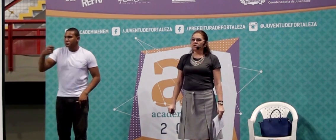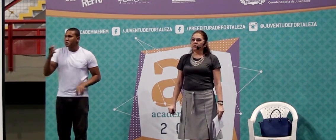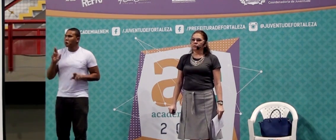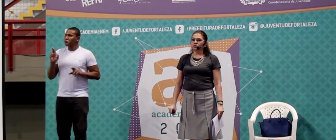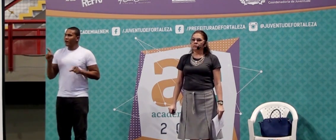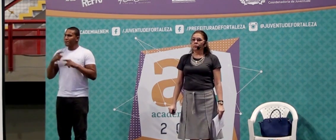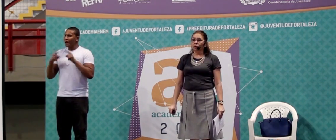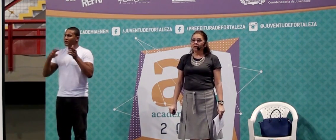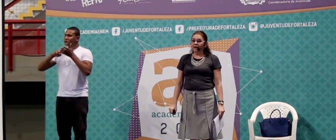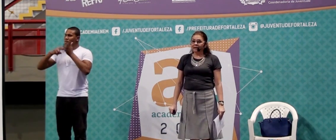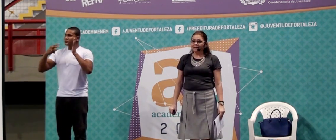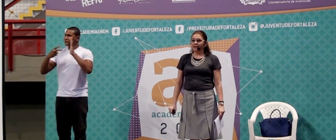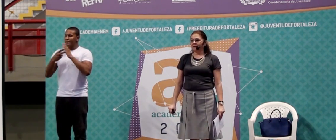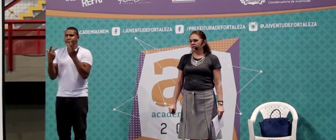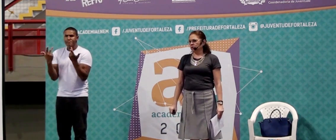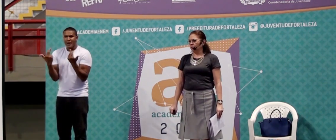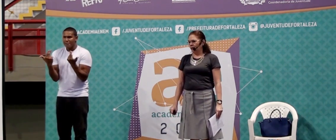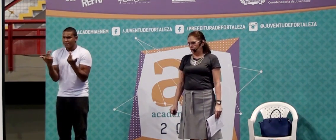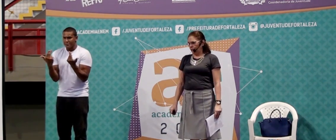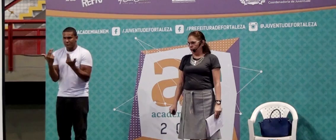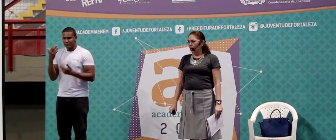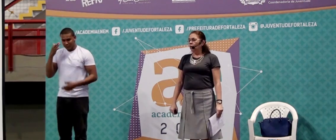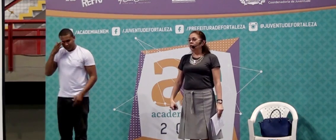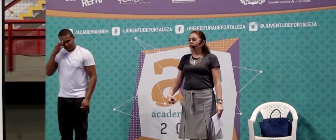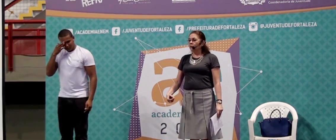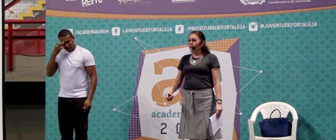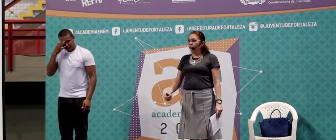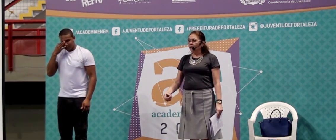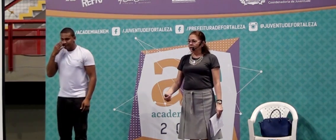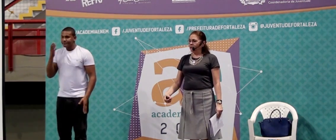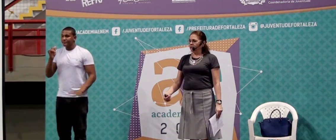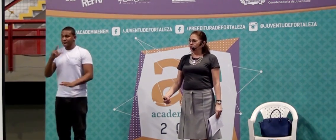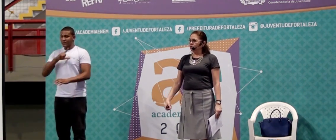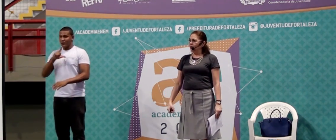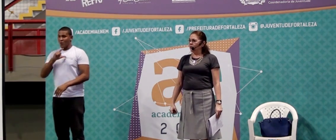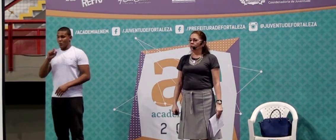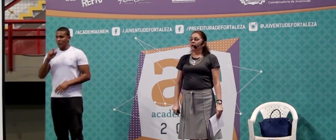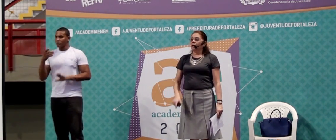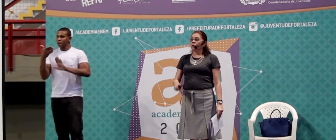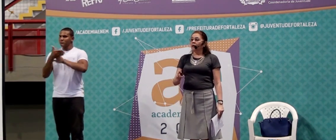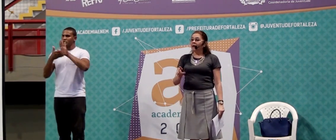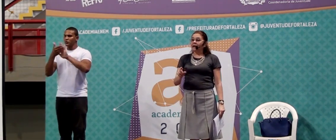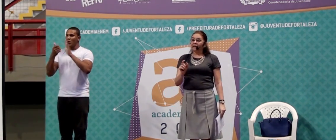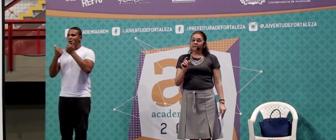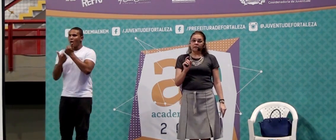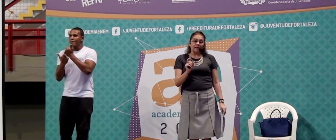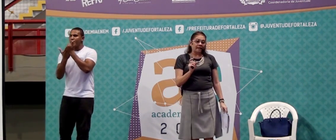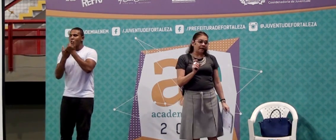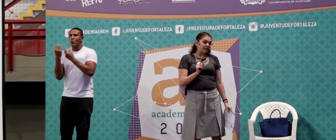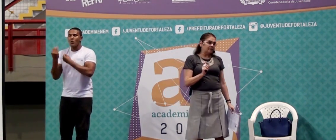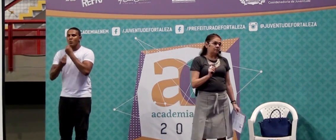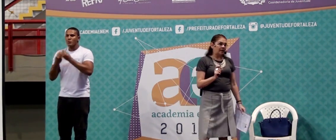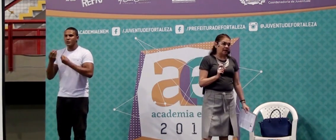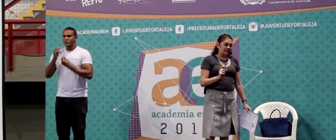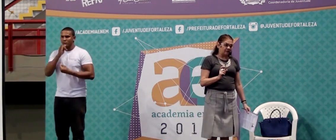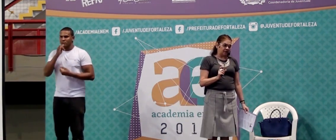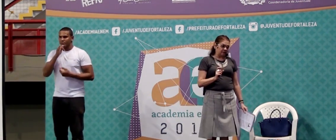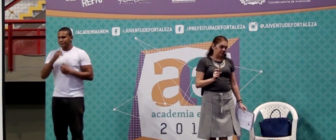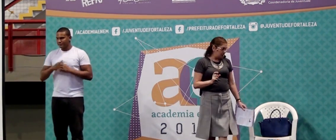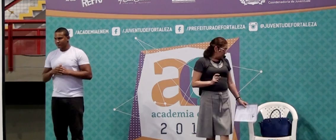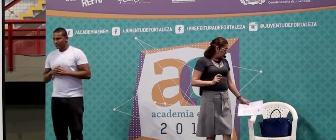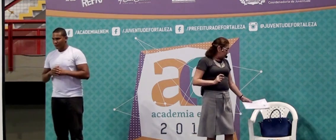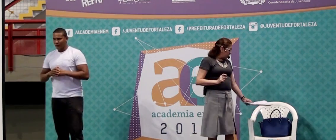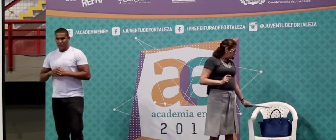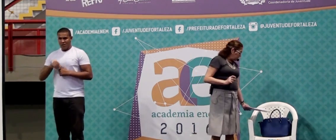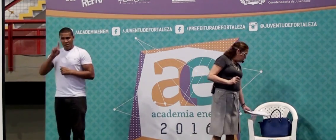que eu chamo de muleta textual. O que é uma muleta textual? São aquelas